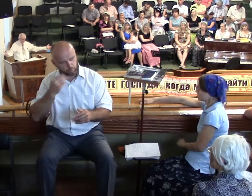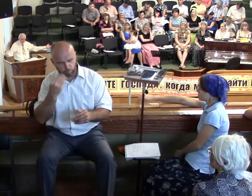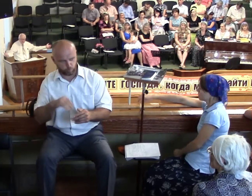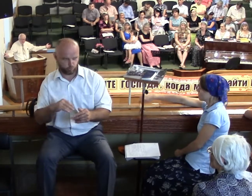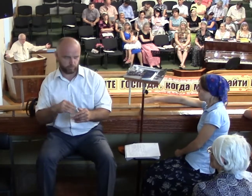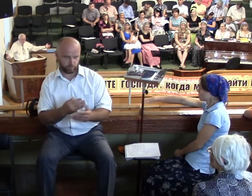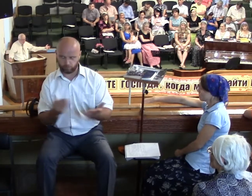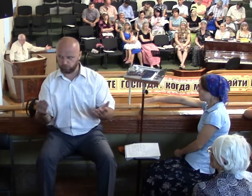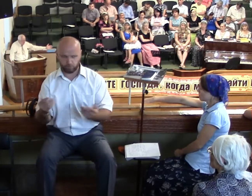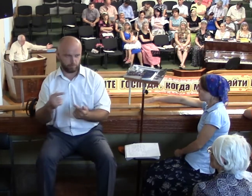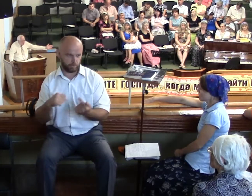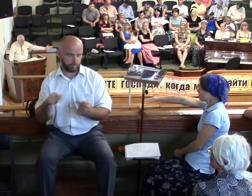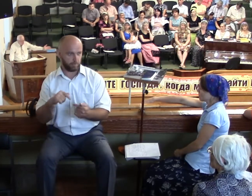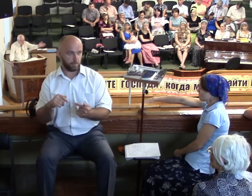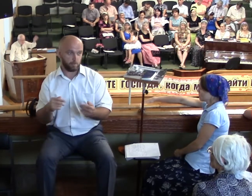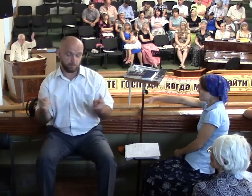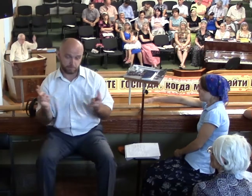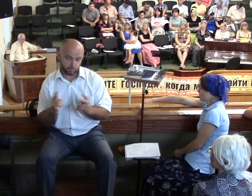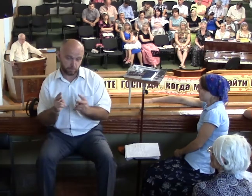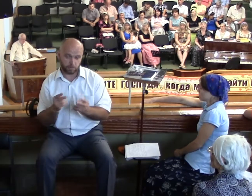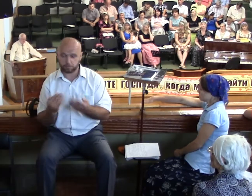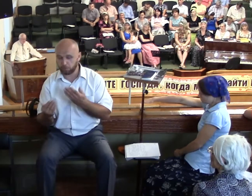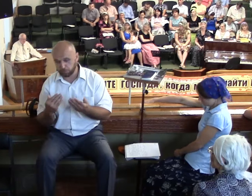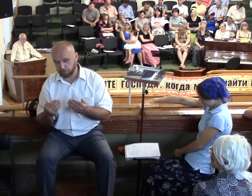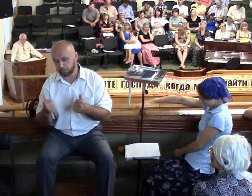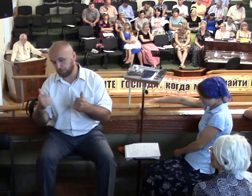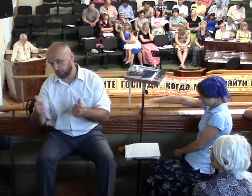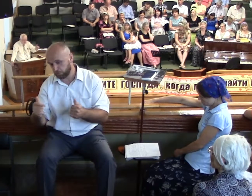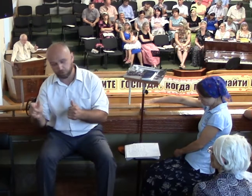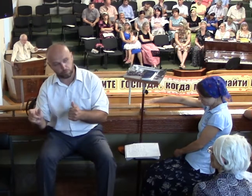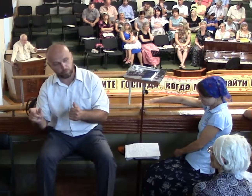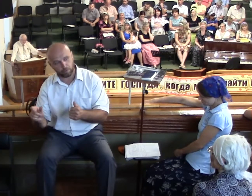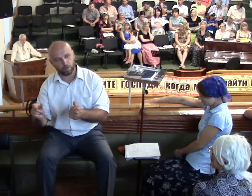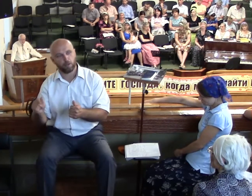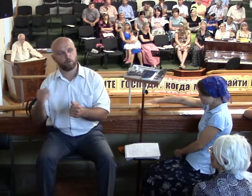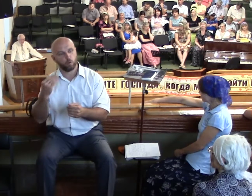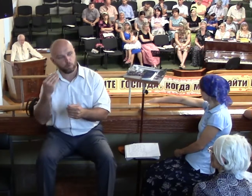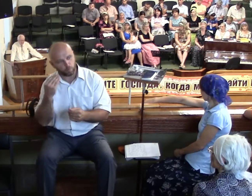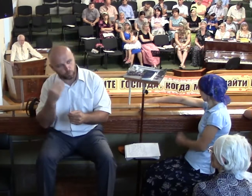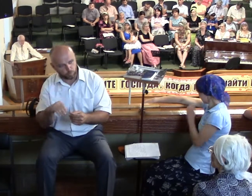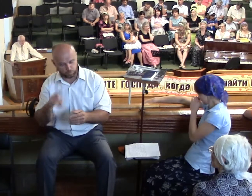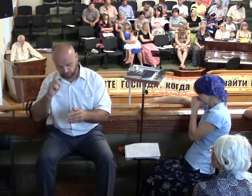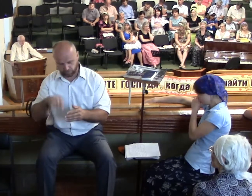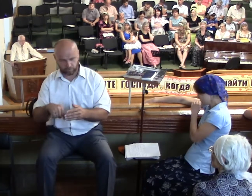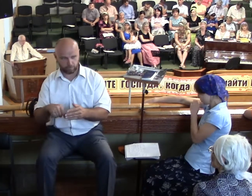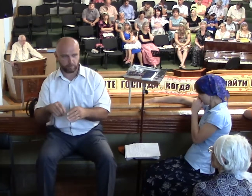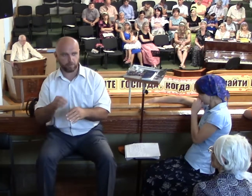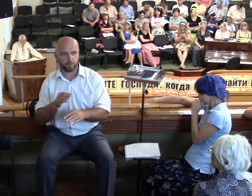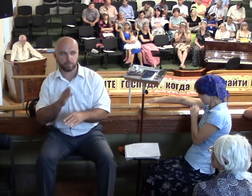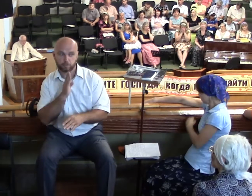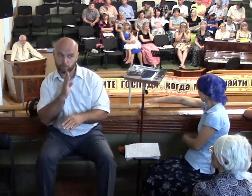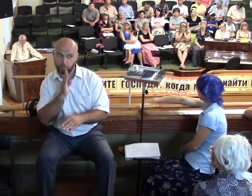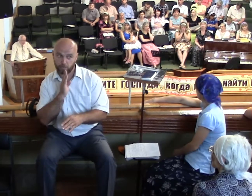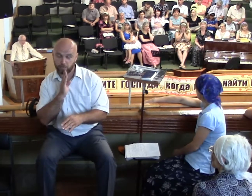не делал. Она просто наблюдала, как он проходит. И она сделала заключение. Человек, который